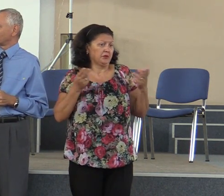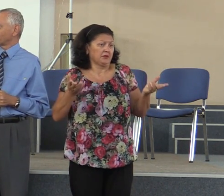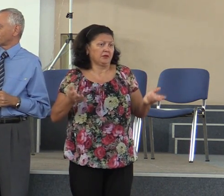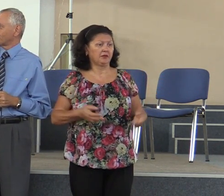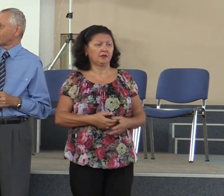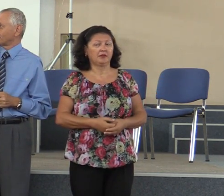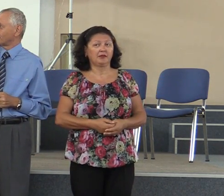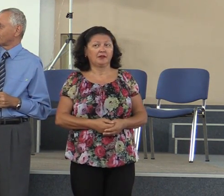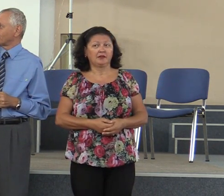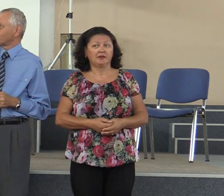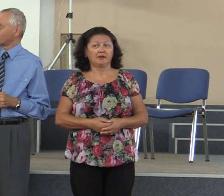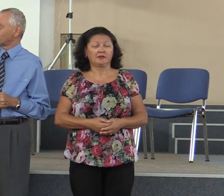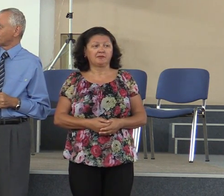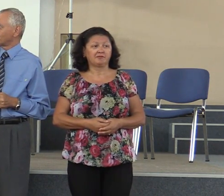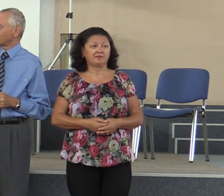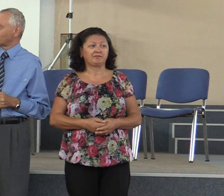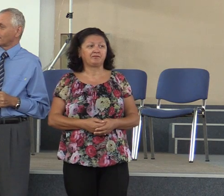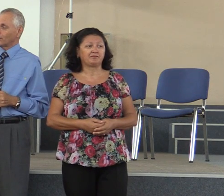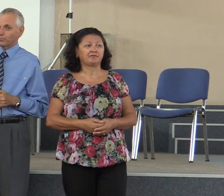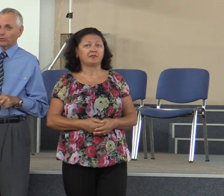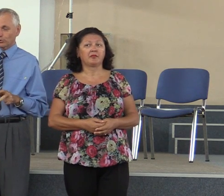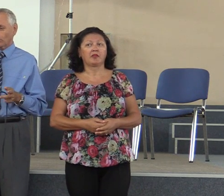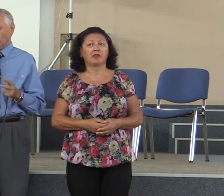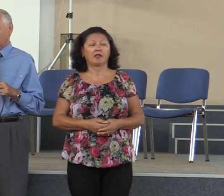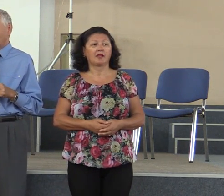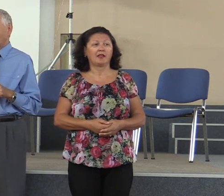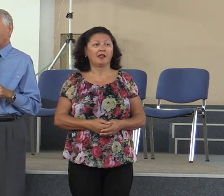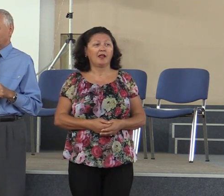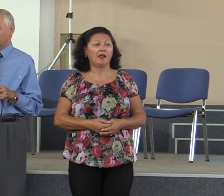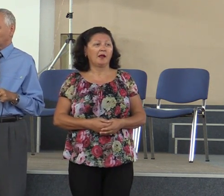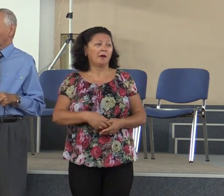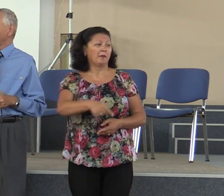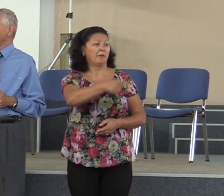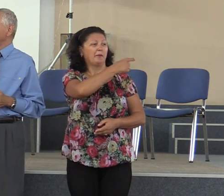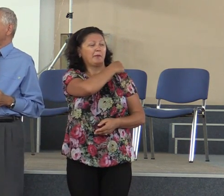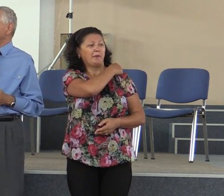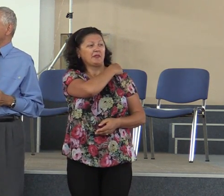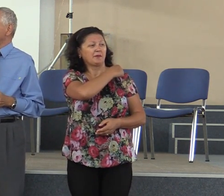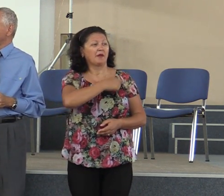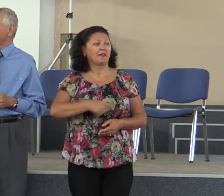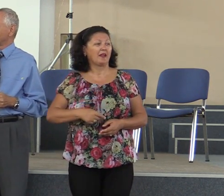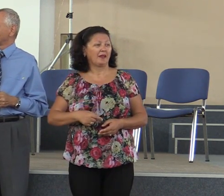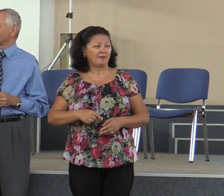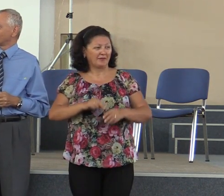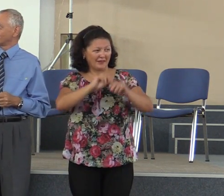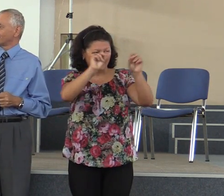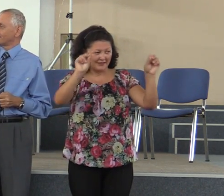the back side of the map was the picture of a man. Pe dosul hartei era pictura la unui om. If you get the man